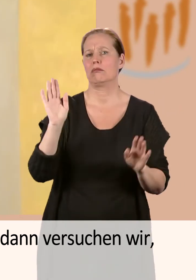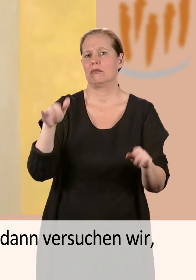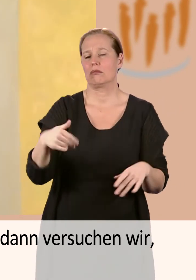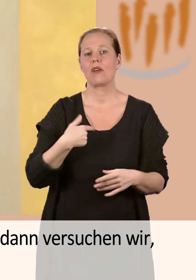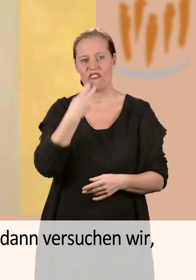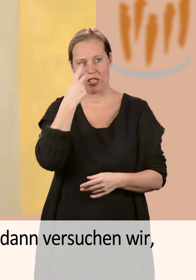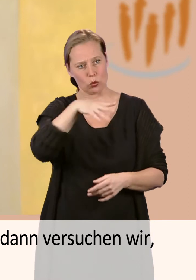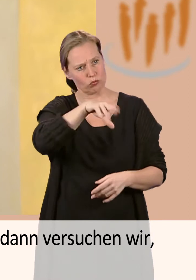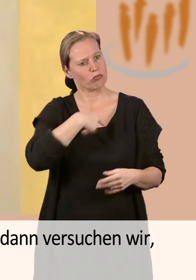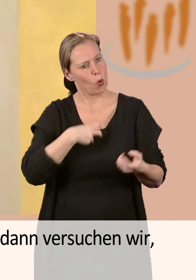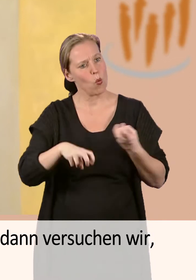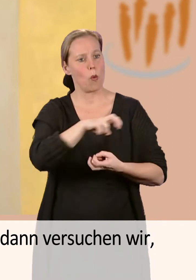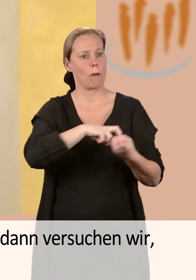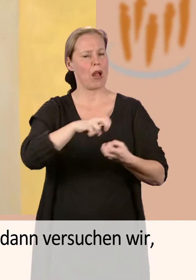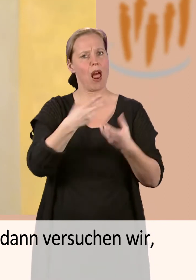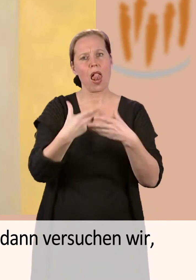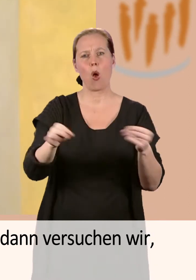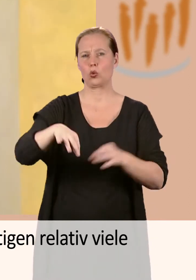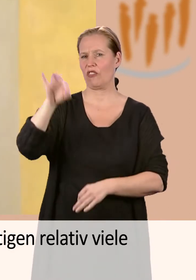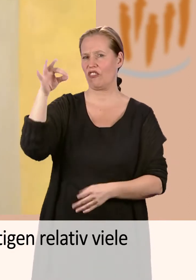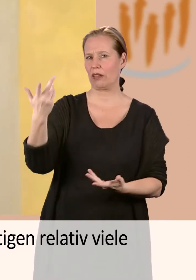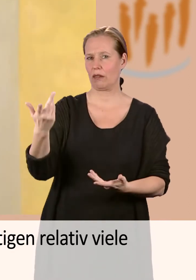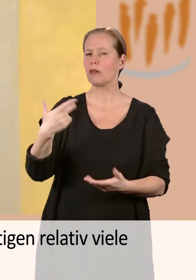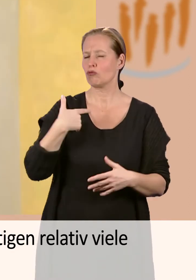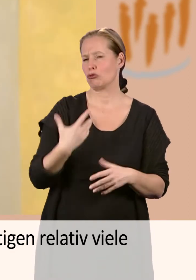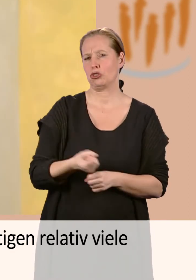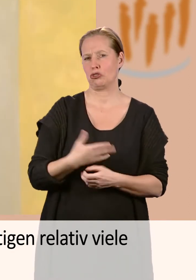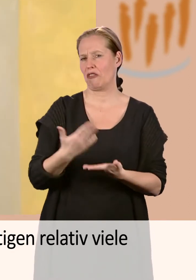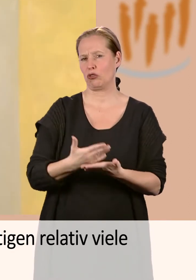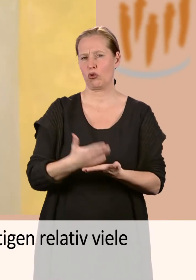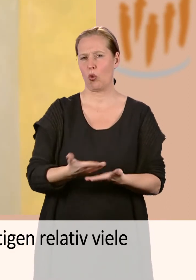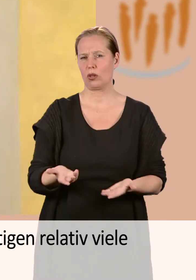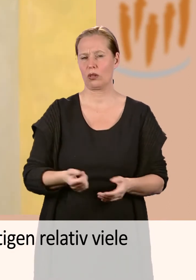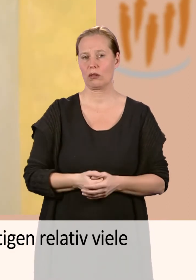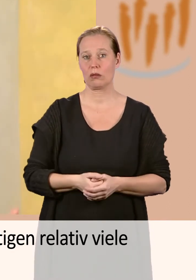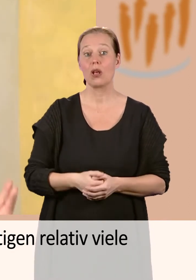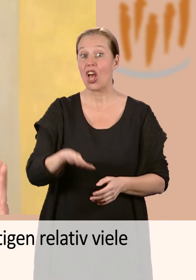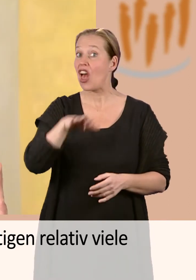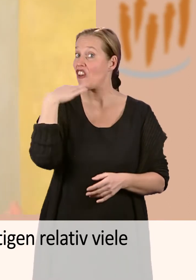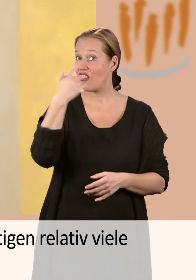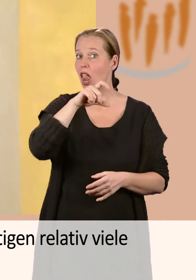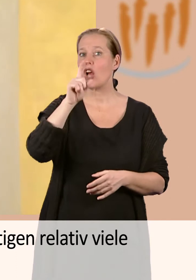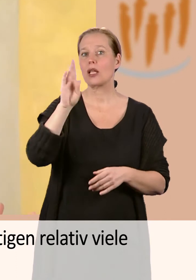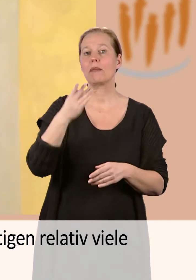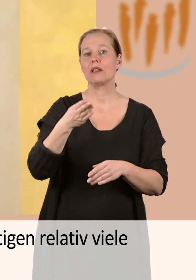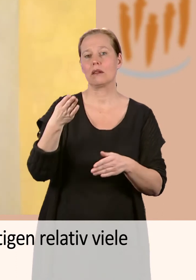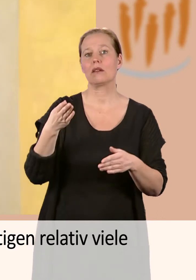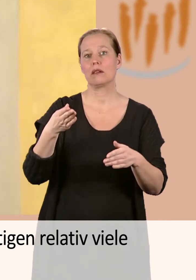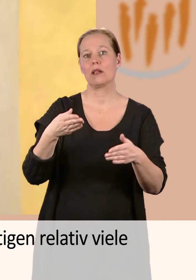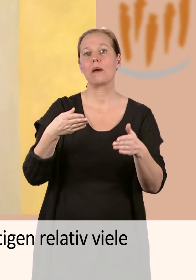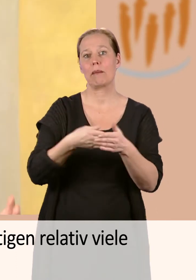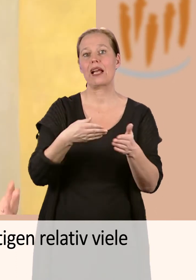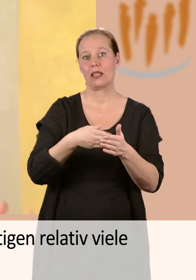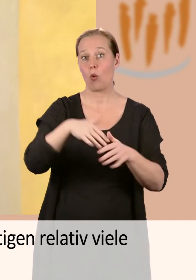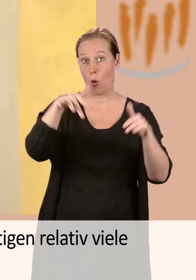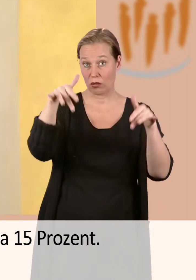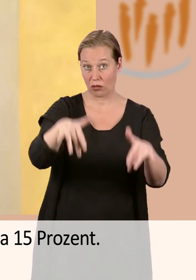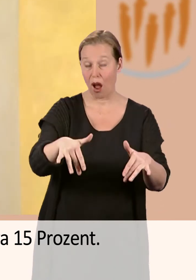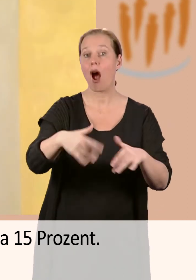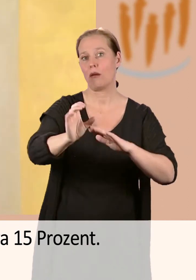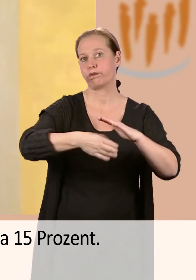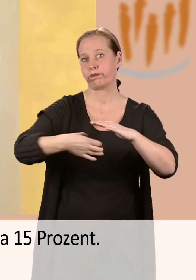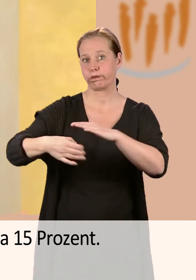bei Prüfungen oder Tests und Arbeiten in der Schule einen Nachteilsausgleich habe. Das heißt, ich bekomme mehr Zeit, gut geschrieben, als die